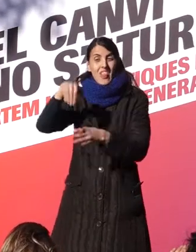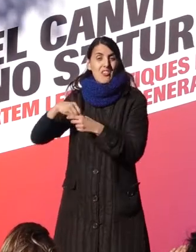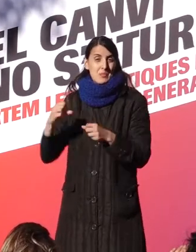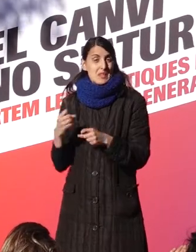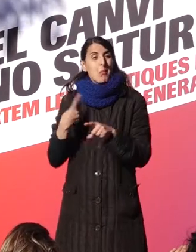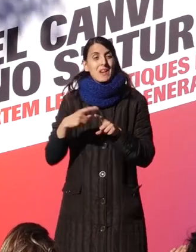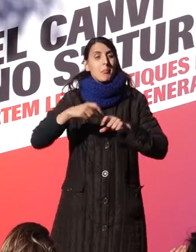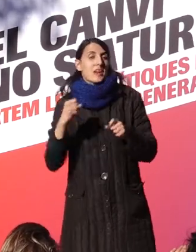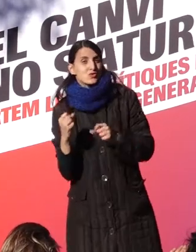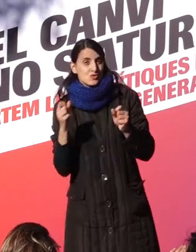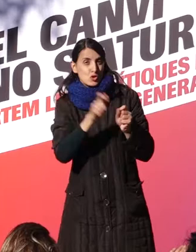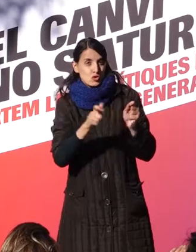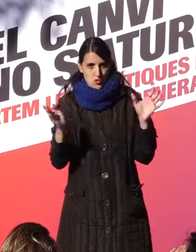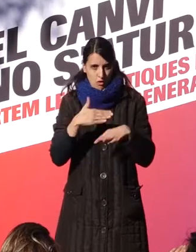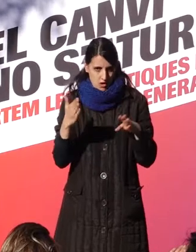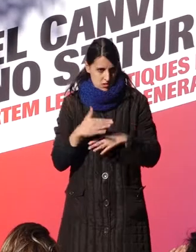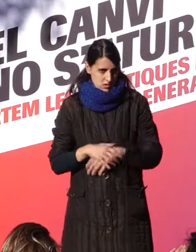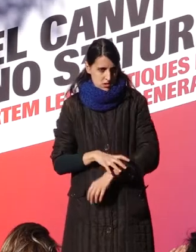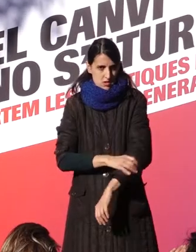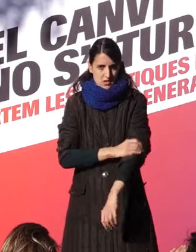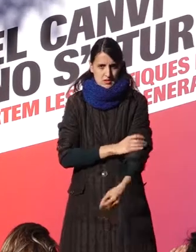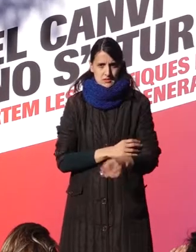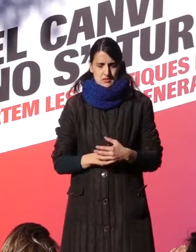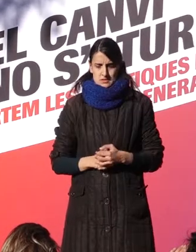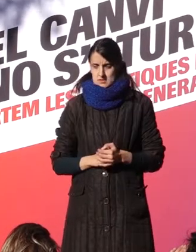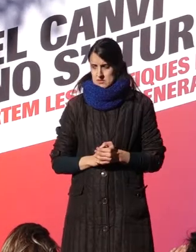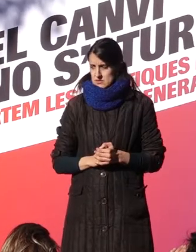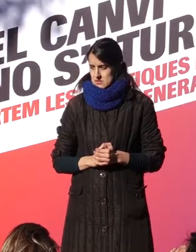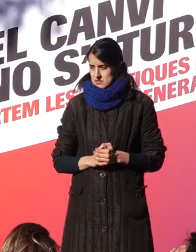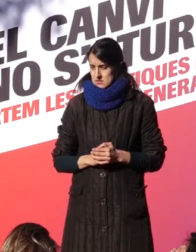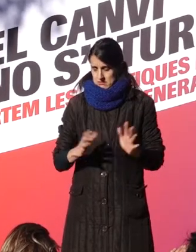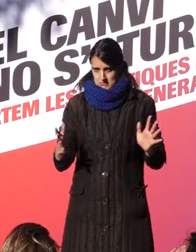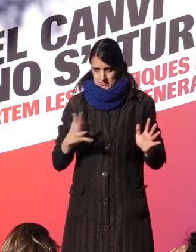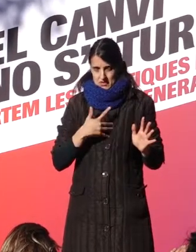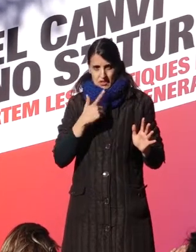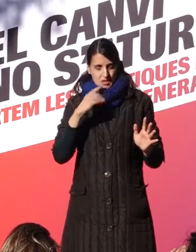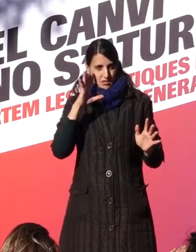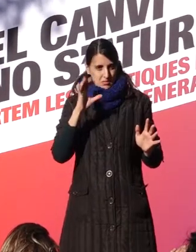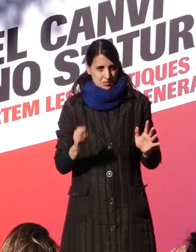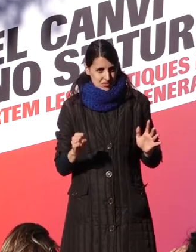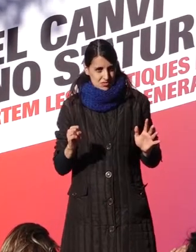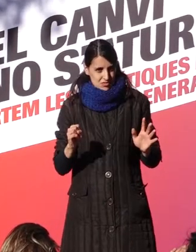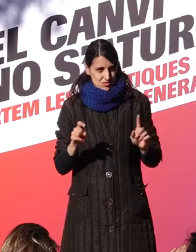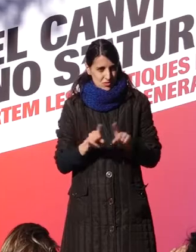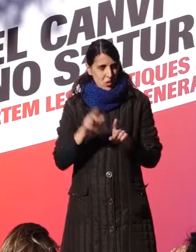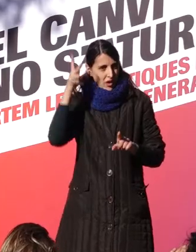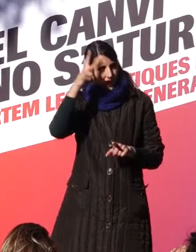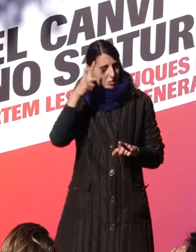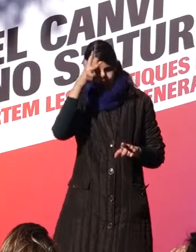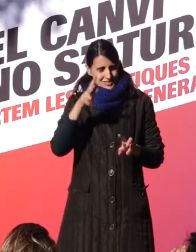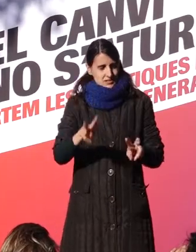no es una prisión en el discurso que tar yo de estado si os dais cuenta lo que el gobierno acaba de desarrollar es una hipótesis nueva y bien